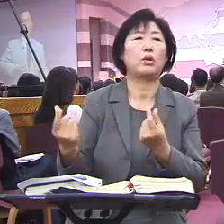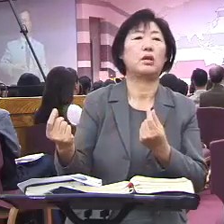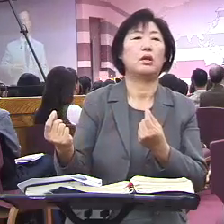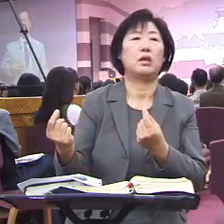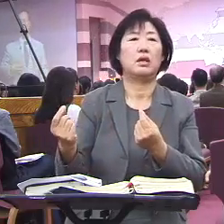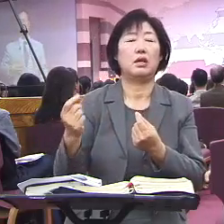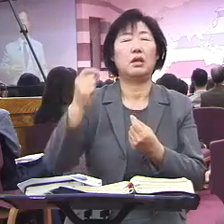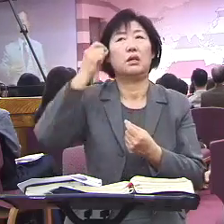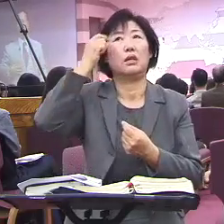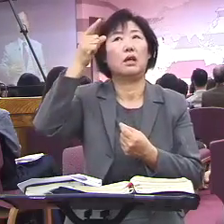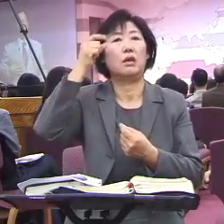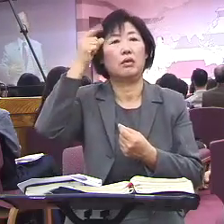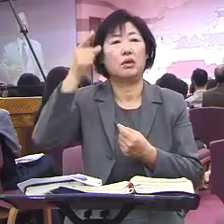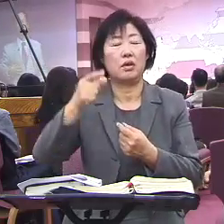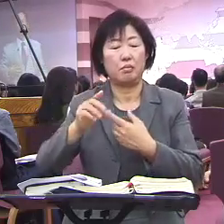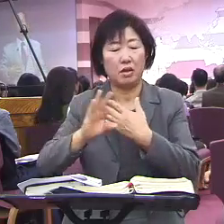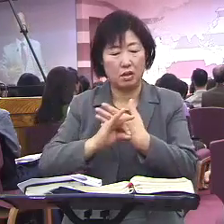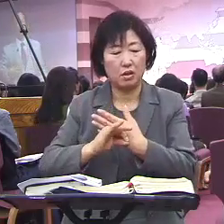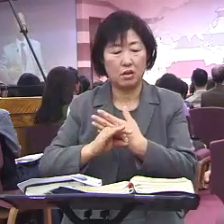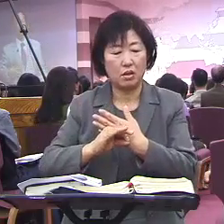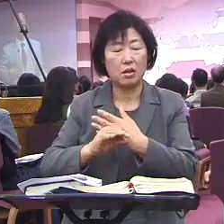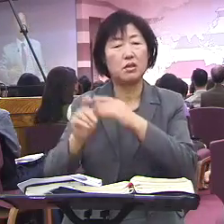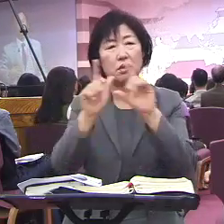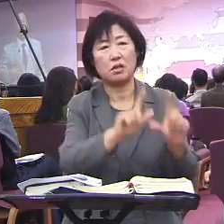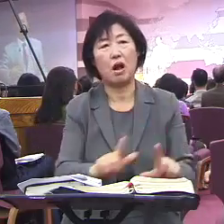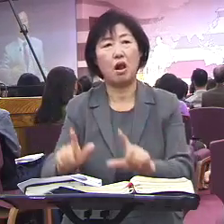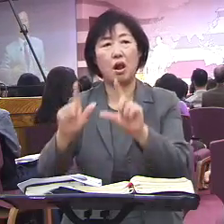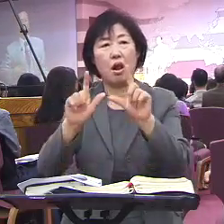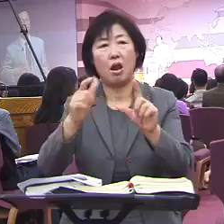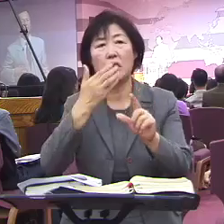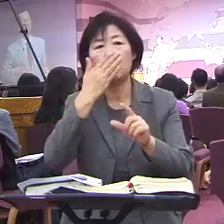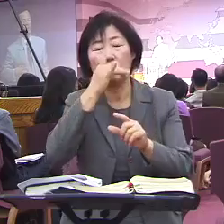이것을 깨달으면서 우리가 살 수가 있다는 거예요.